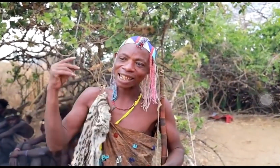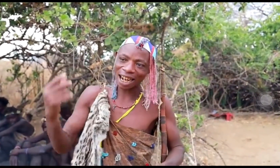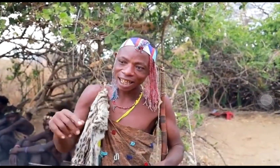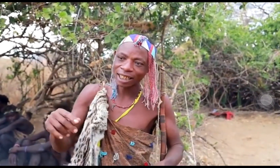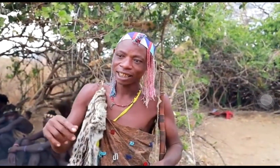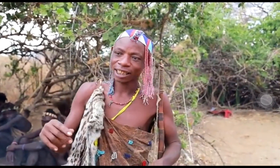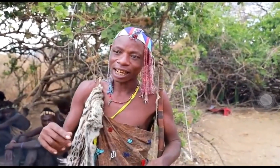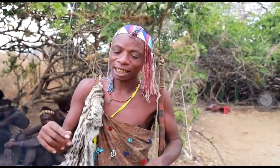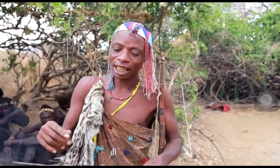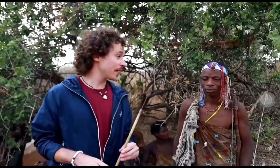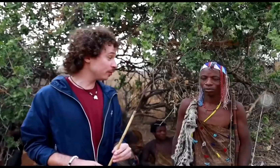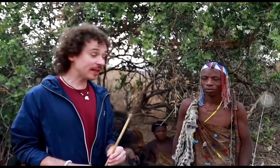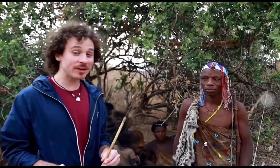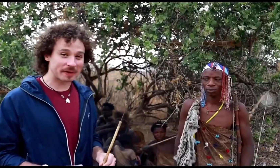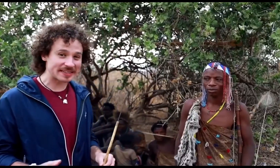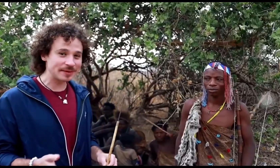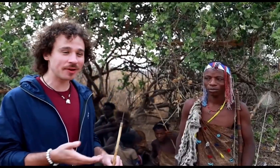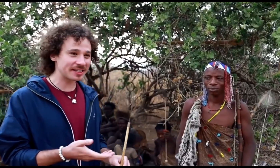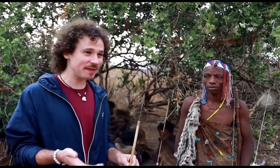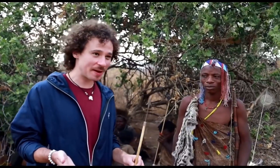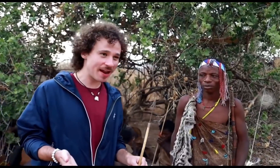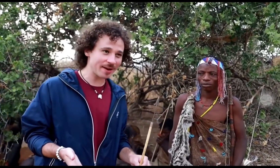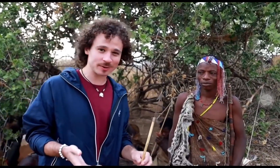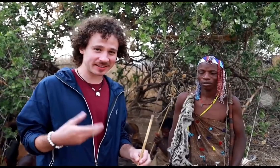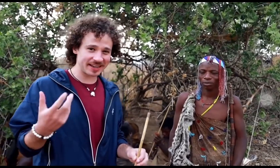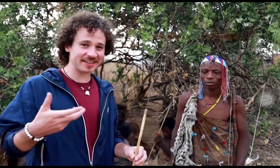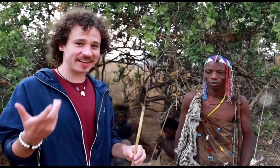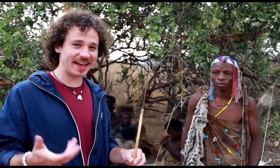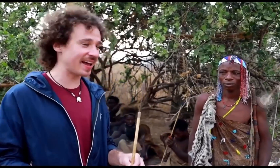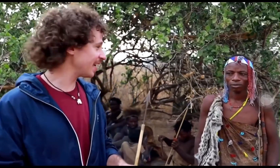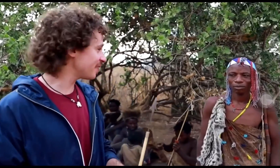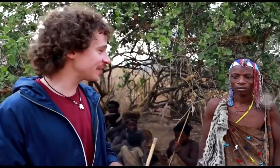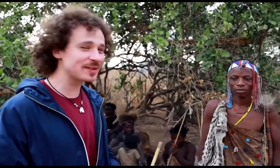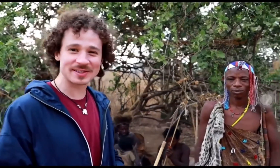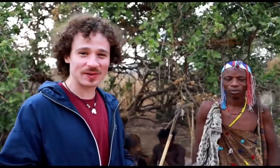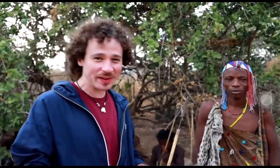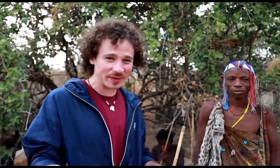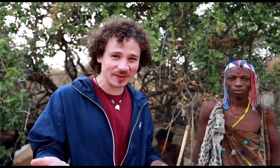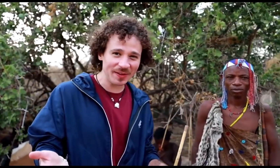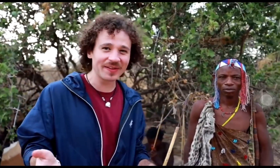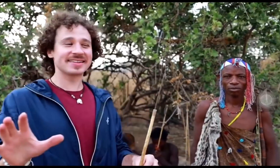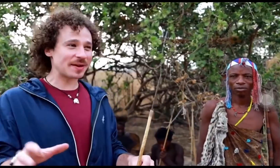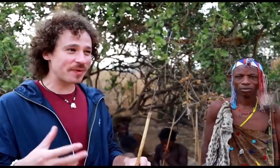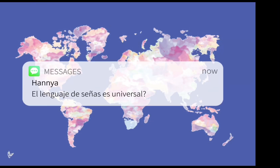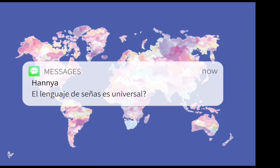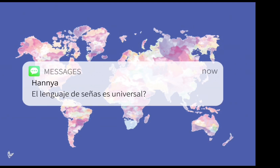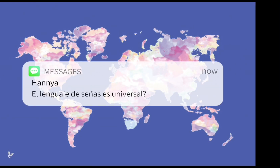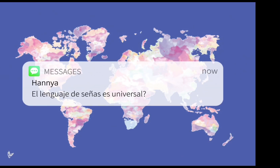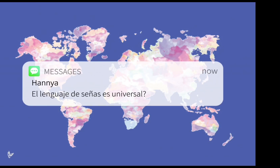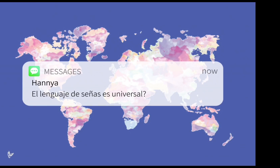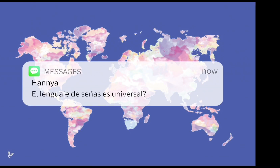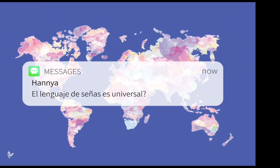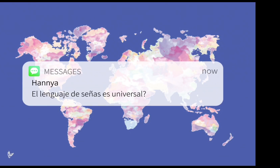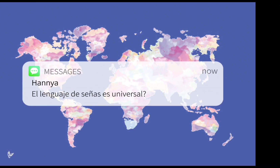como un factor social debido a que se creó para que se utilizara en la colectividad. ¿El lenguaje de señas